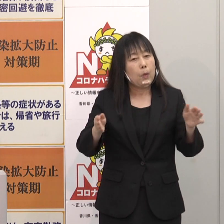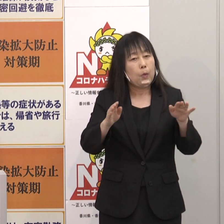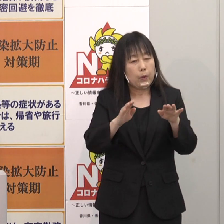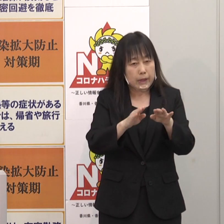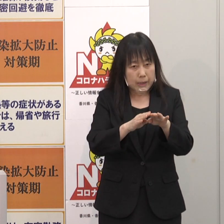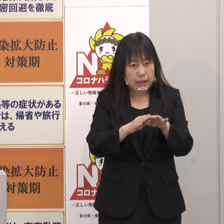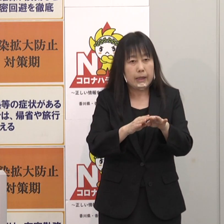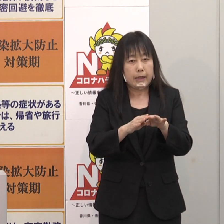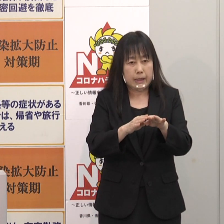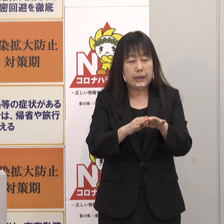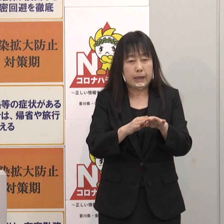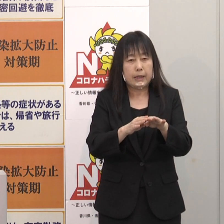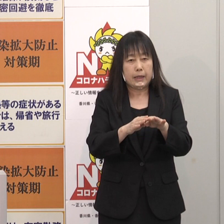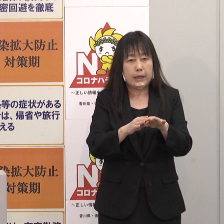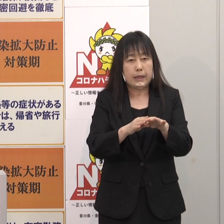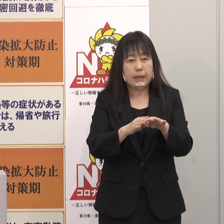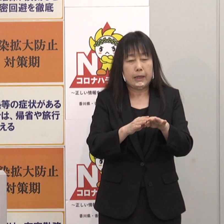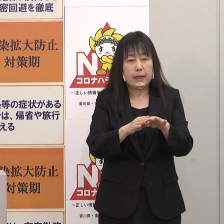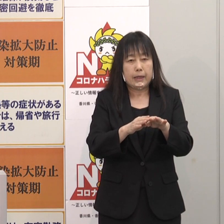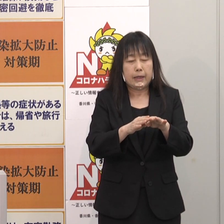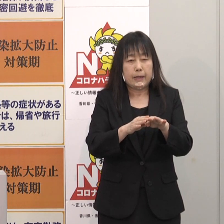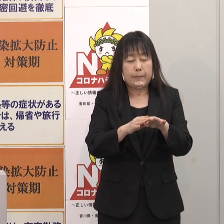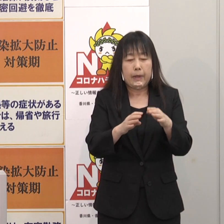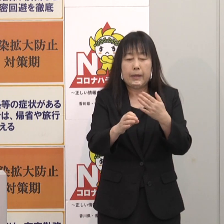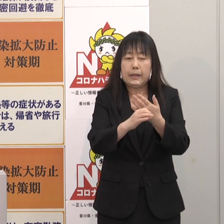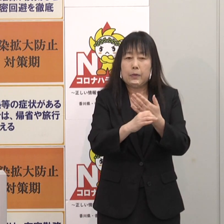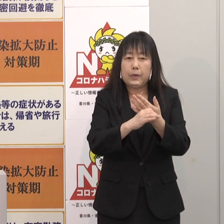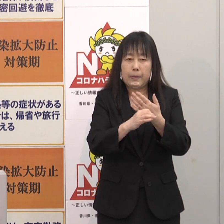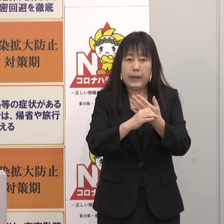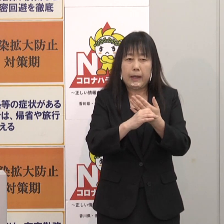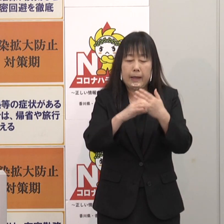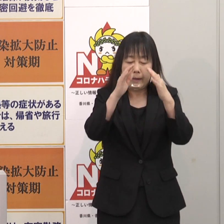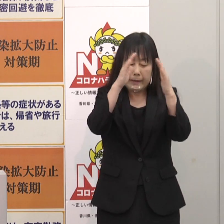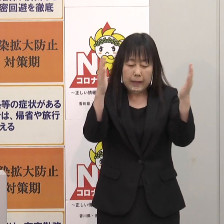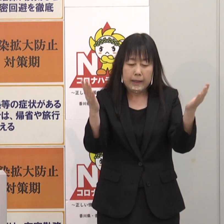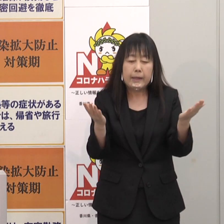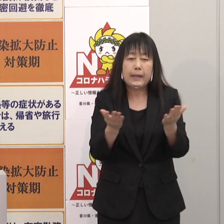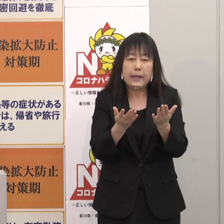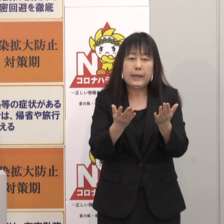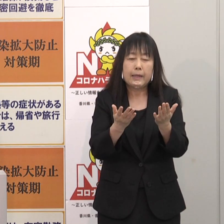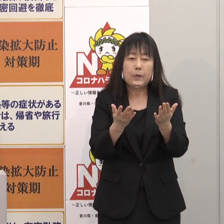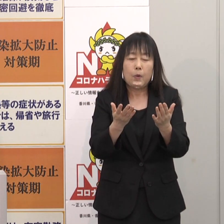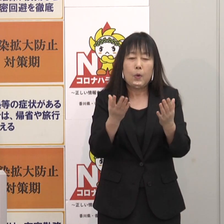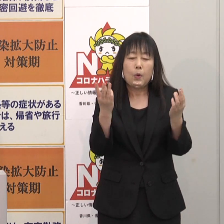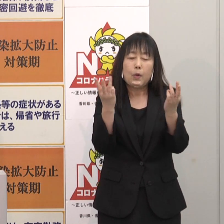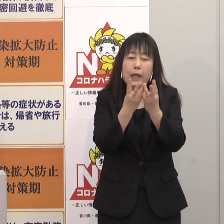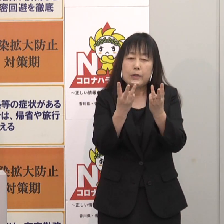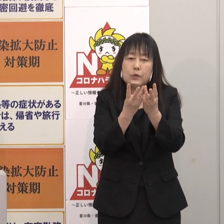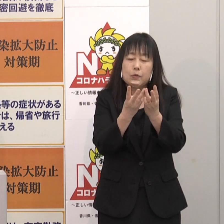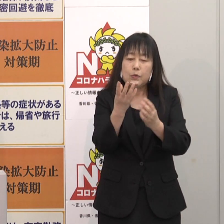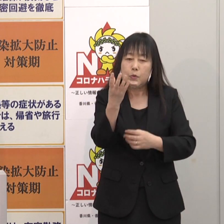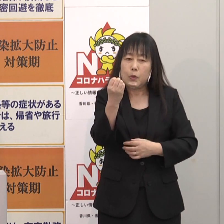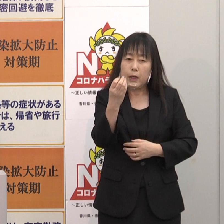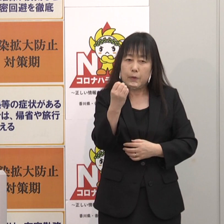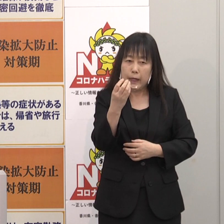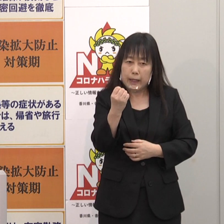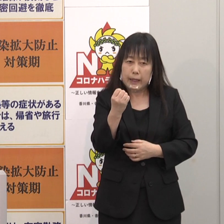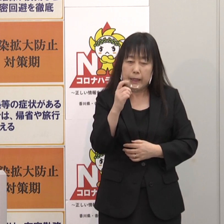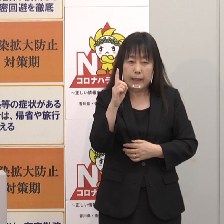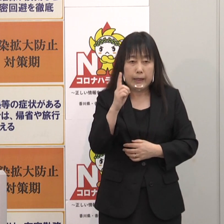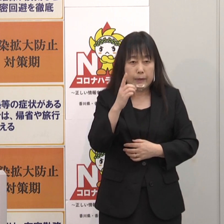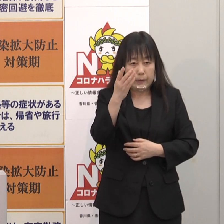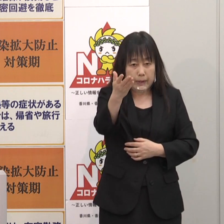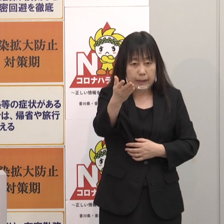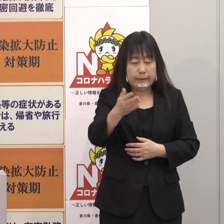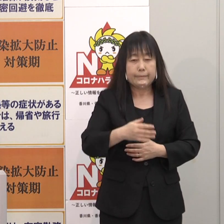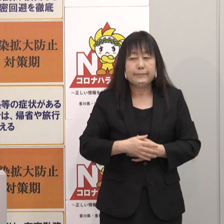と、まあ、おおよそどれぐらいの数の医療機関がお受けしていただけそうなんでしょうか。 今すでに高